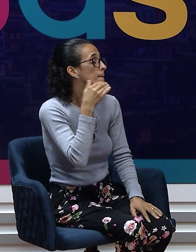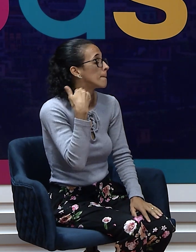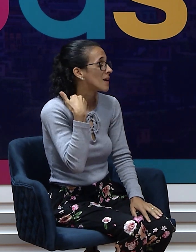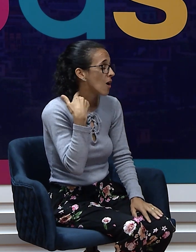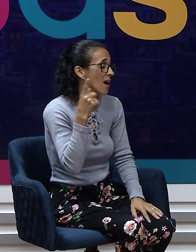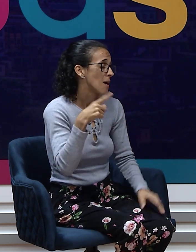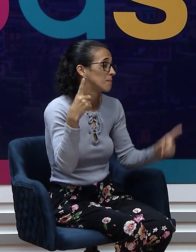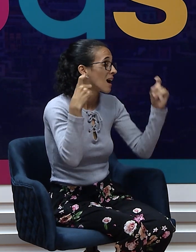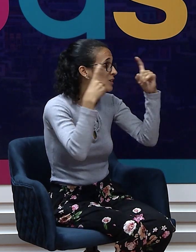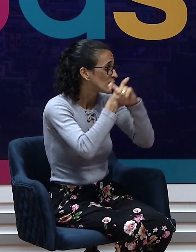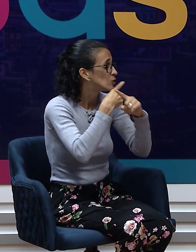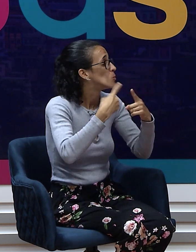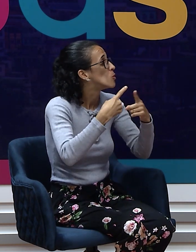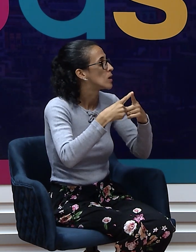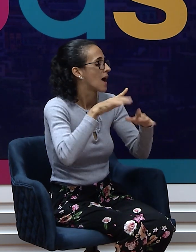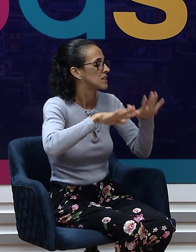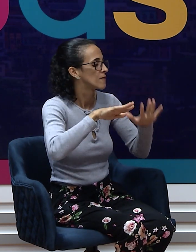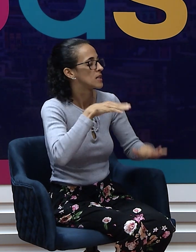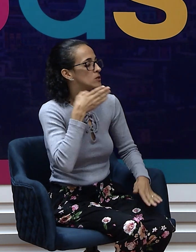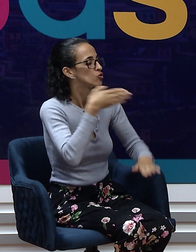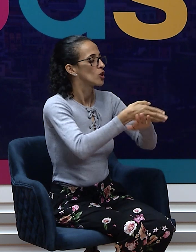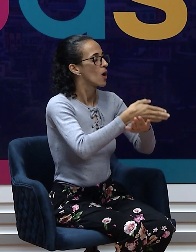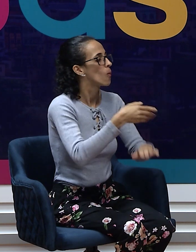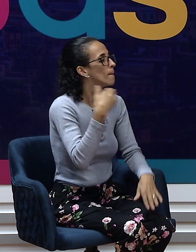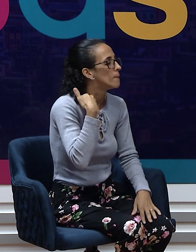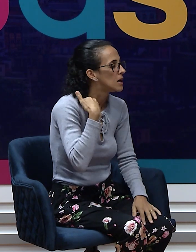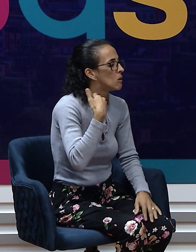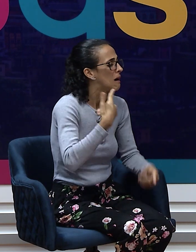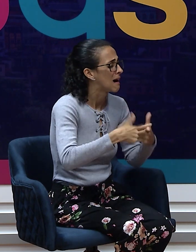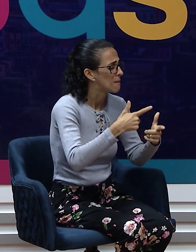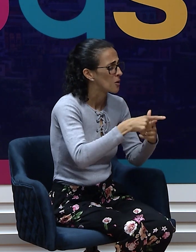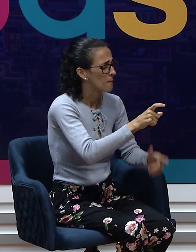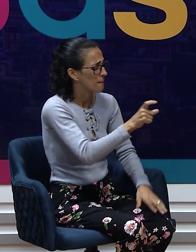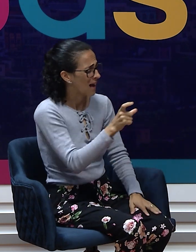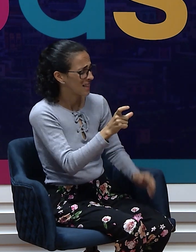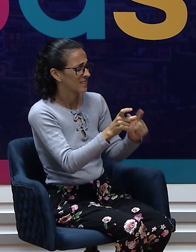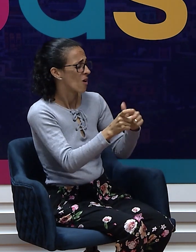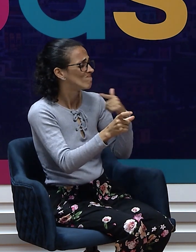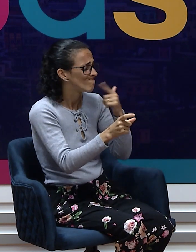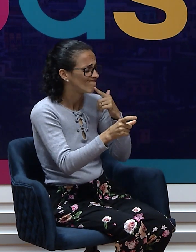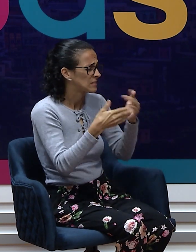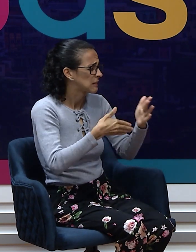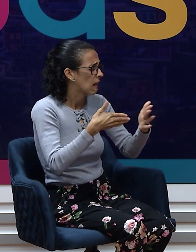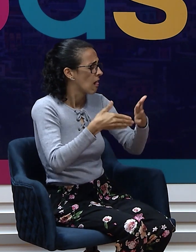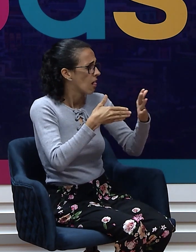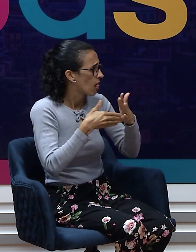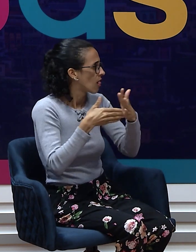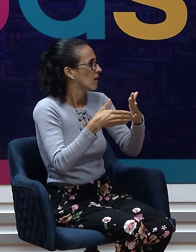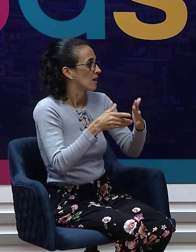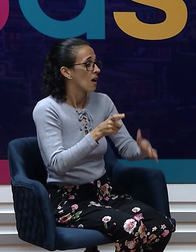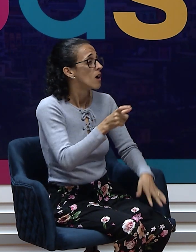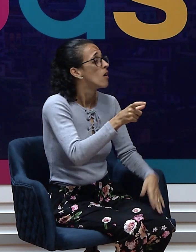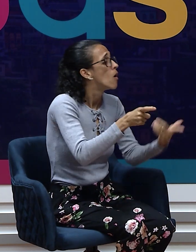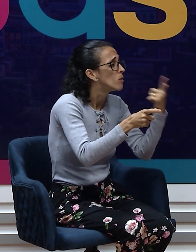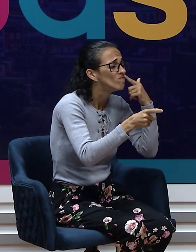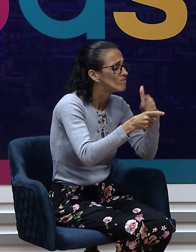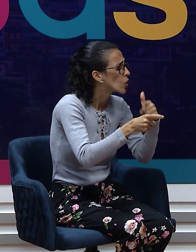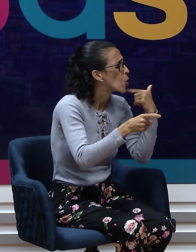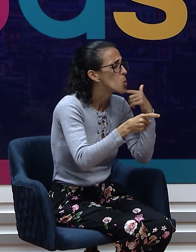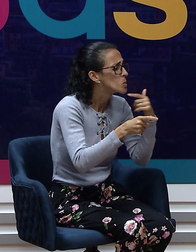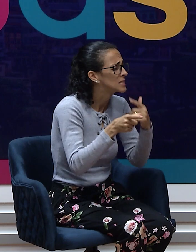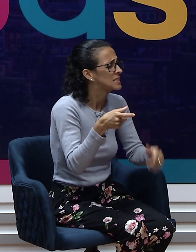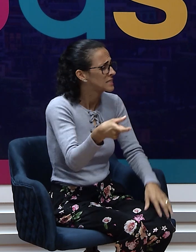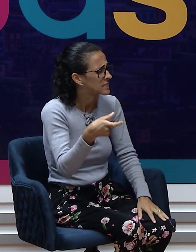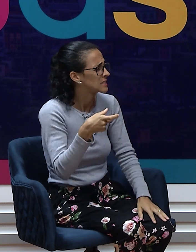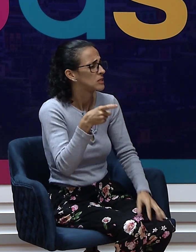isso é importante. E no banco é muito complexo para a gente. Quando a gente chega no banco e às vezes um cartão, ele está bloqueado, existe